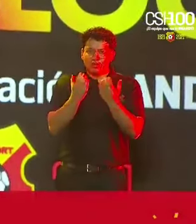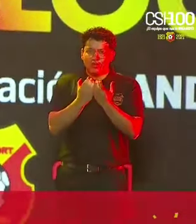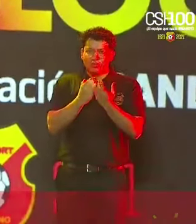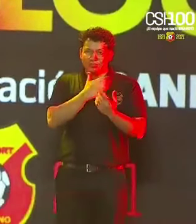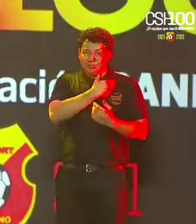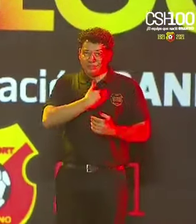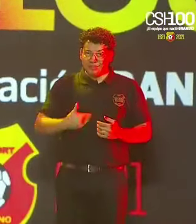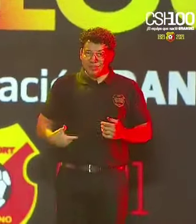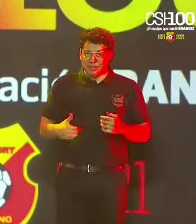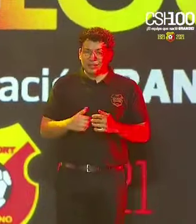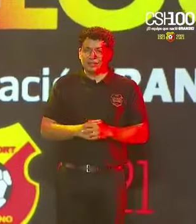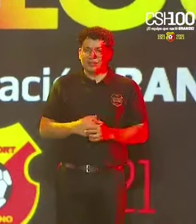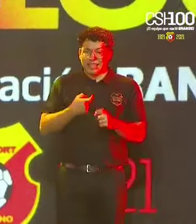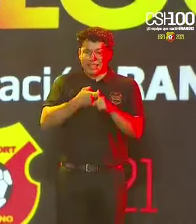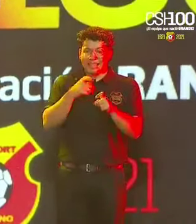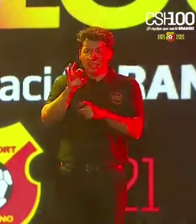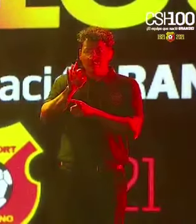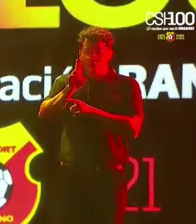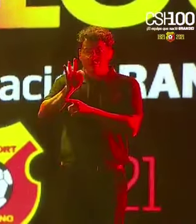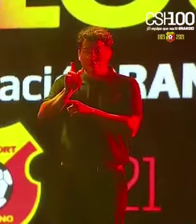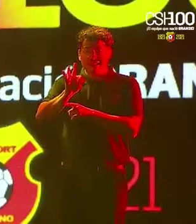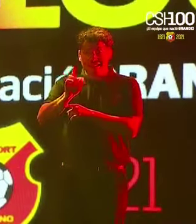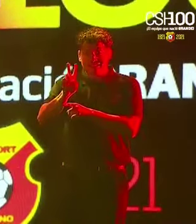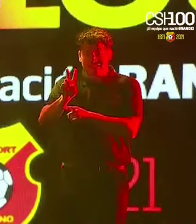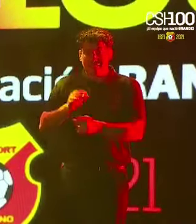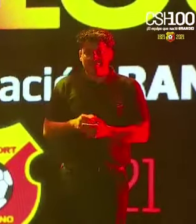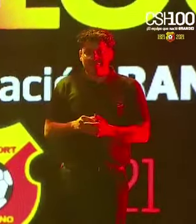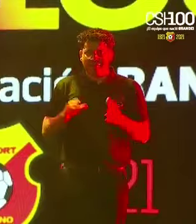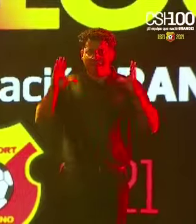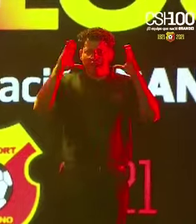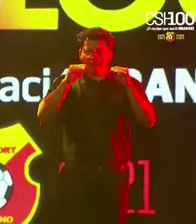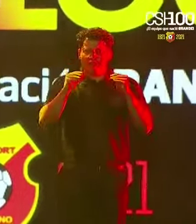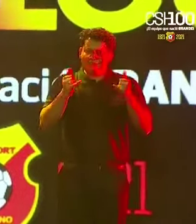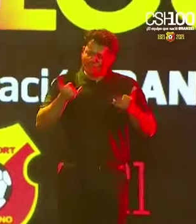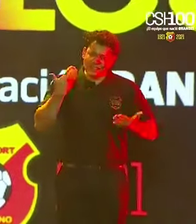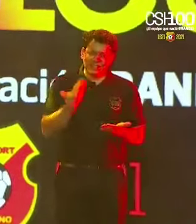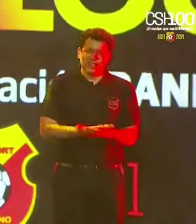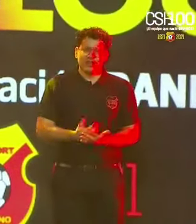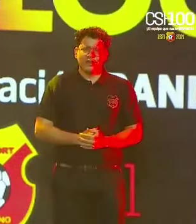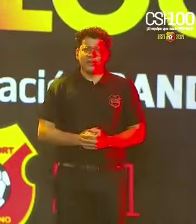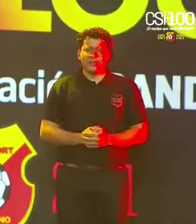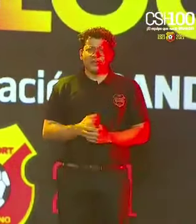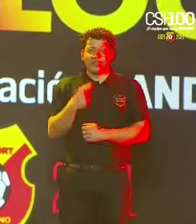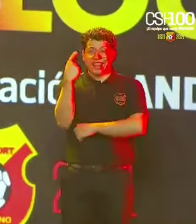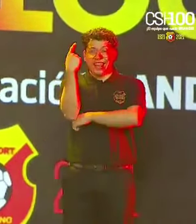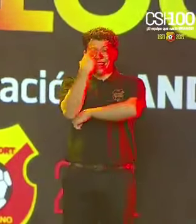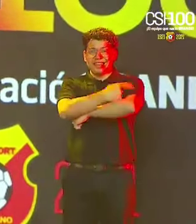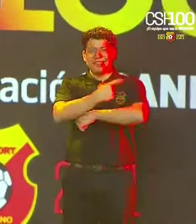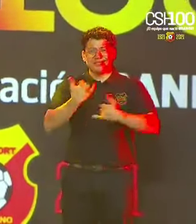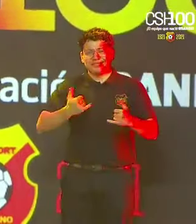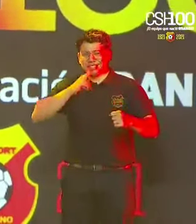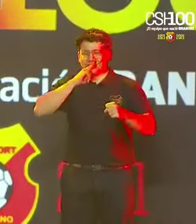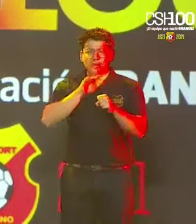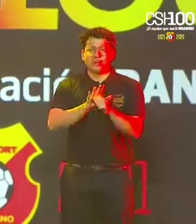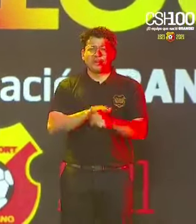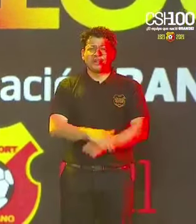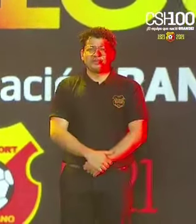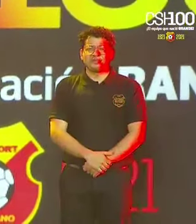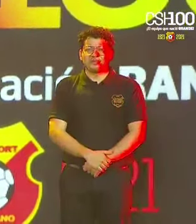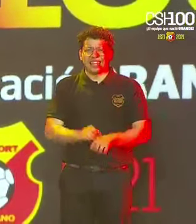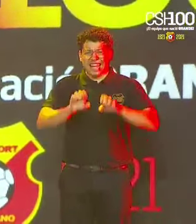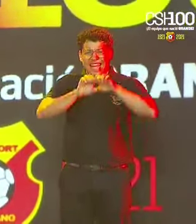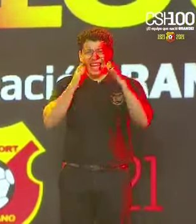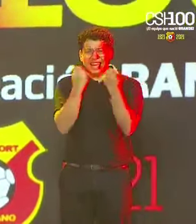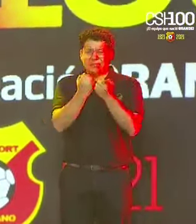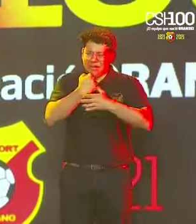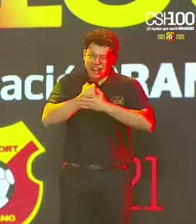FUTV, la noche ha llegado, el día se ha cumplido. El equipo que